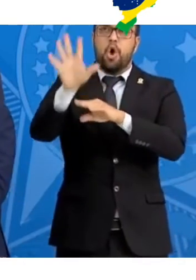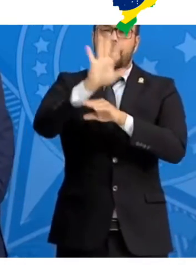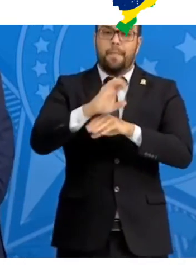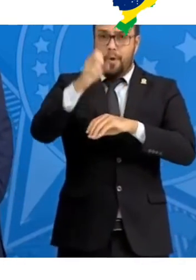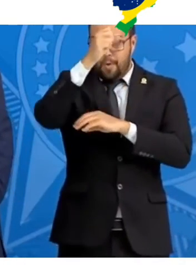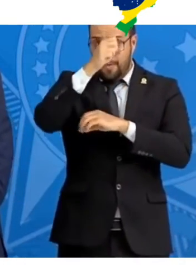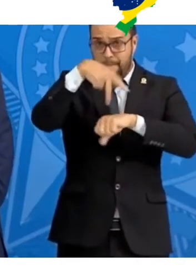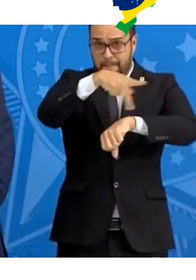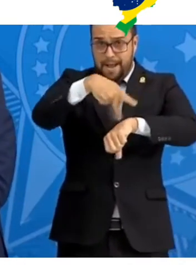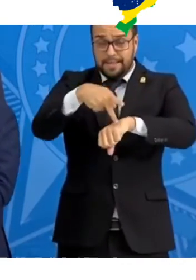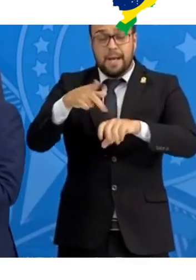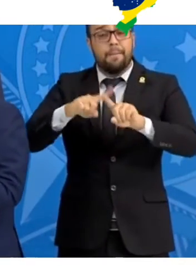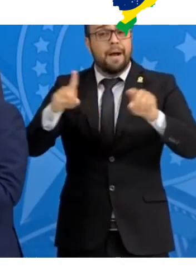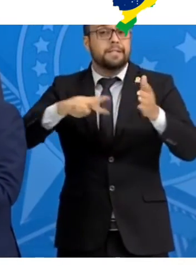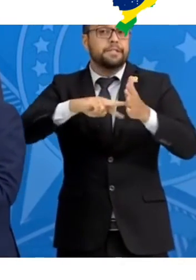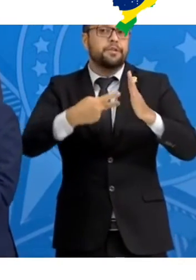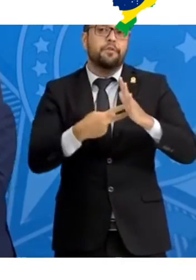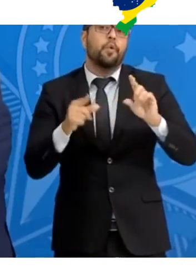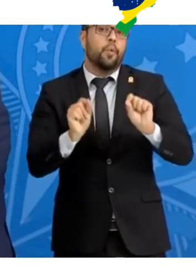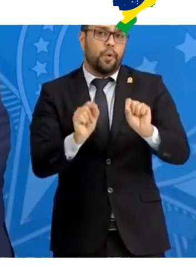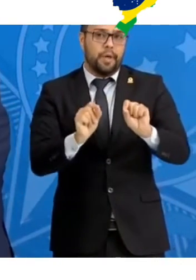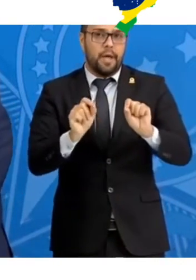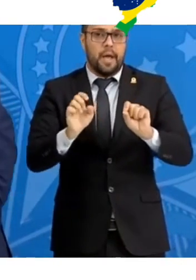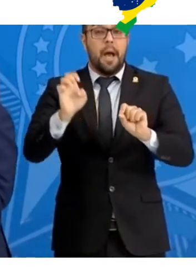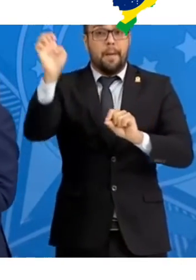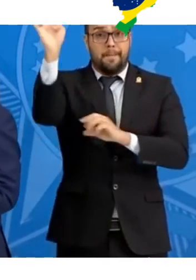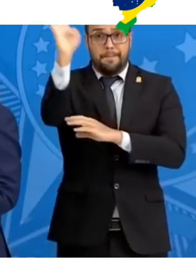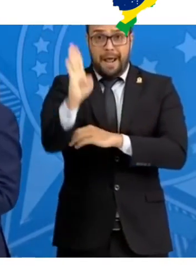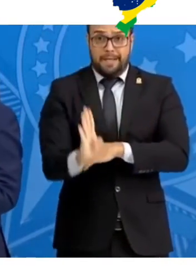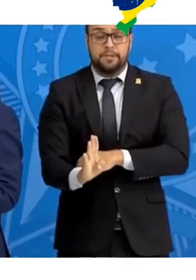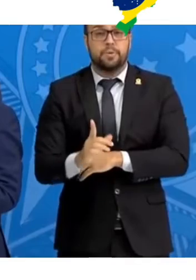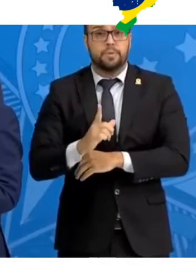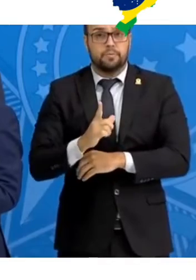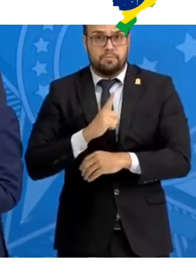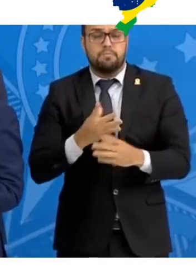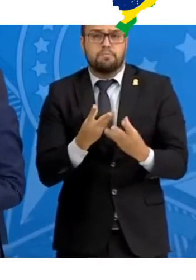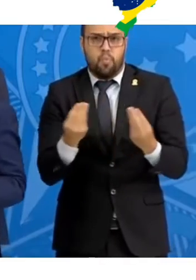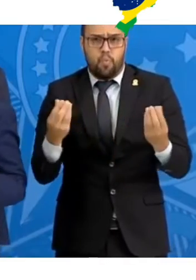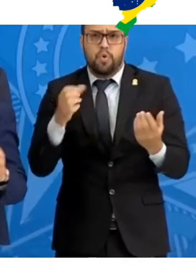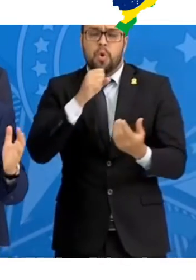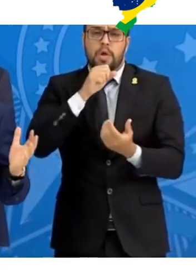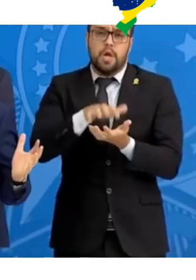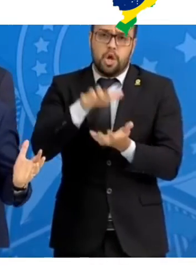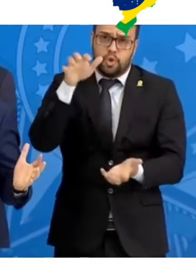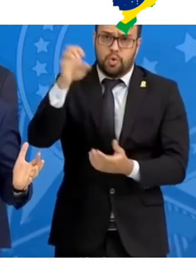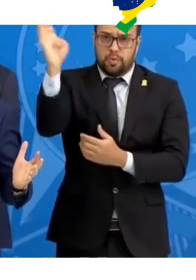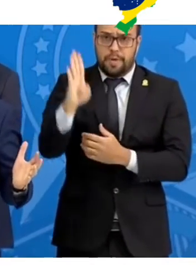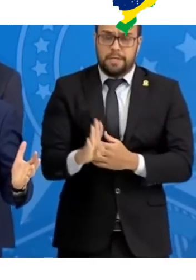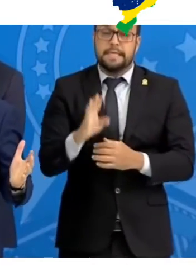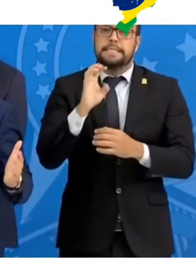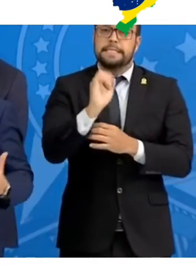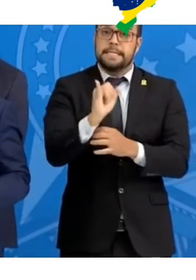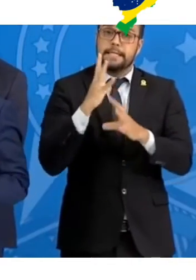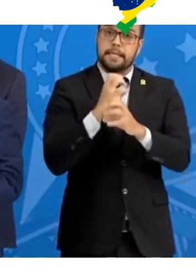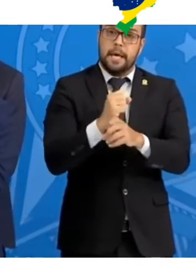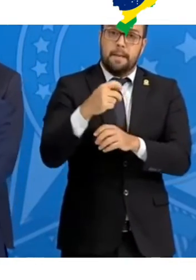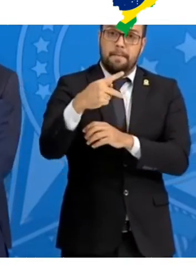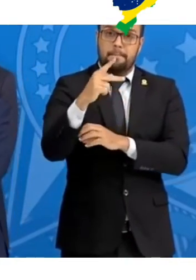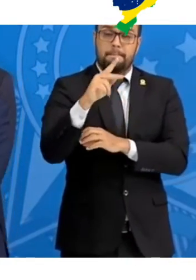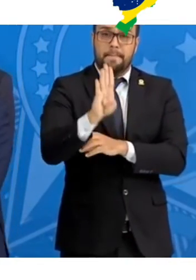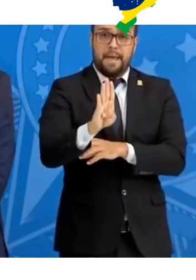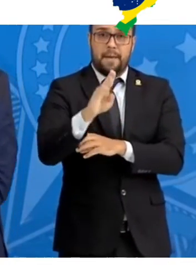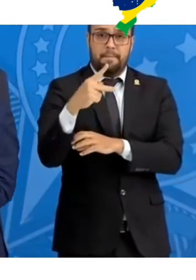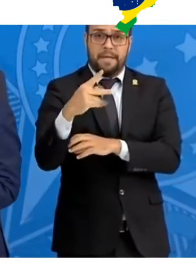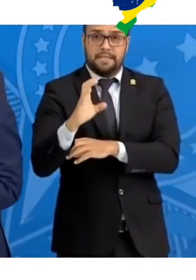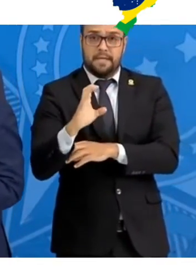não quer dizer que nós não tenhamos e muitos idosos no Brasil. Se nós somarmos o BPC com o